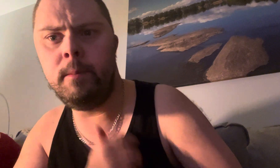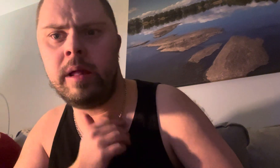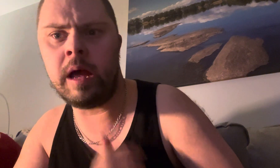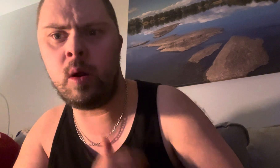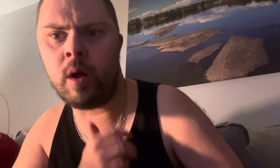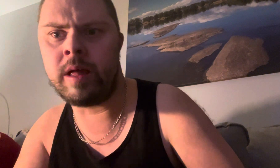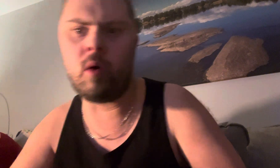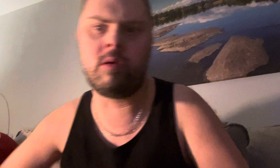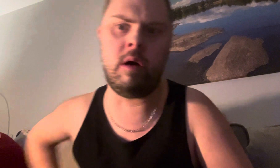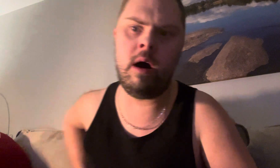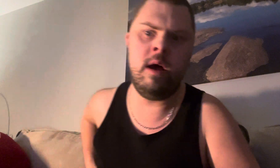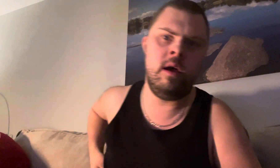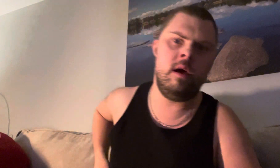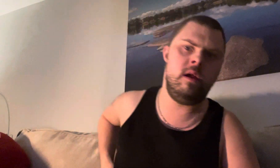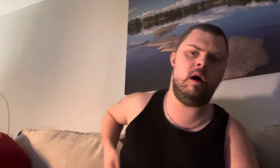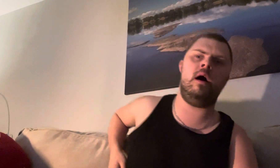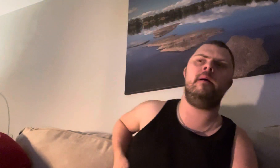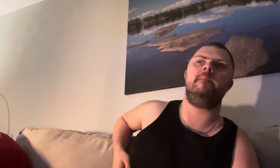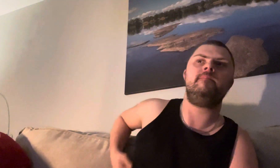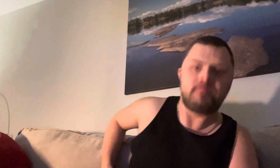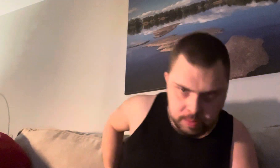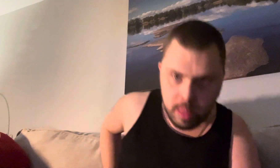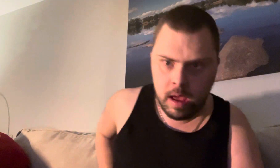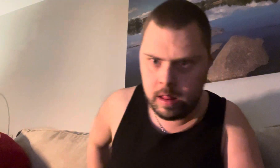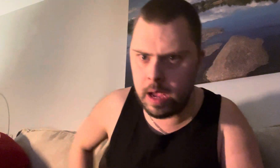och mina låtar också. Ja, det är bra.